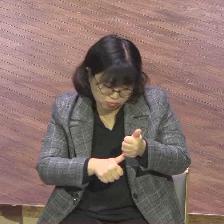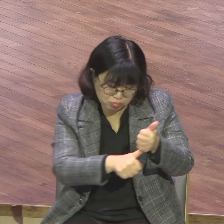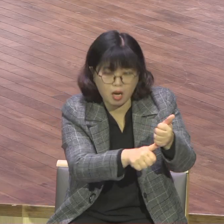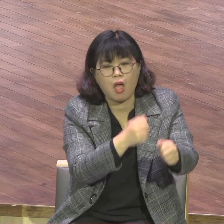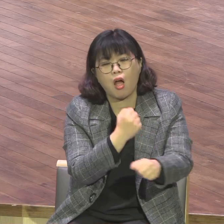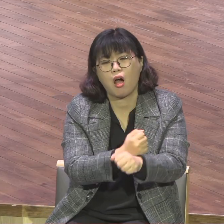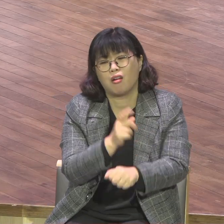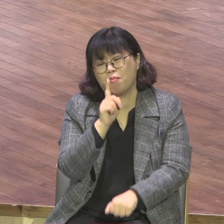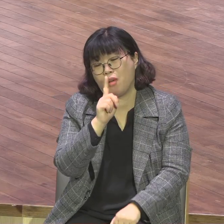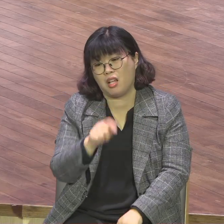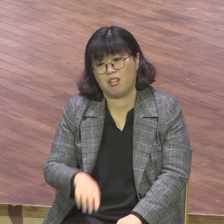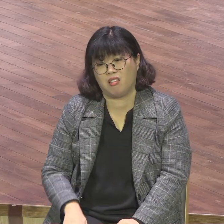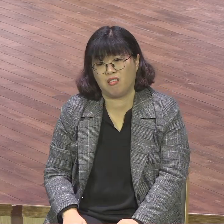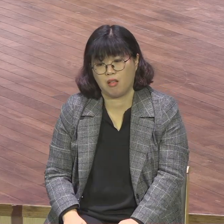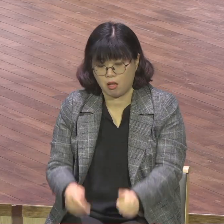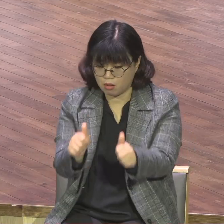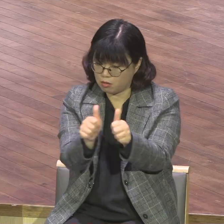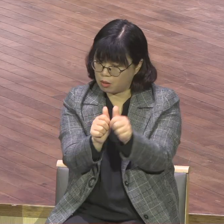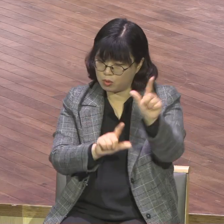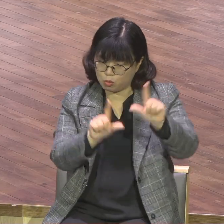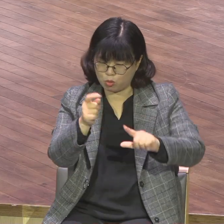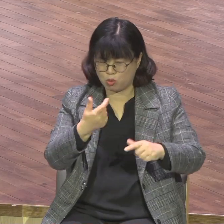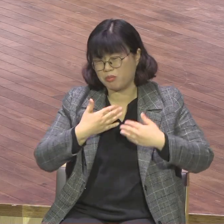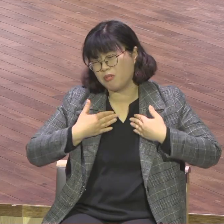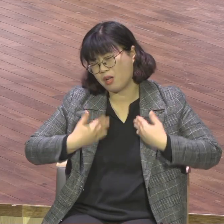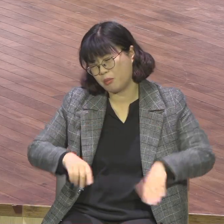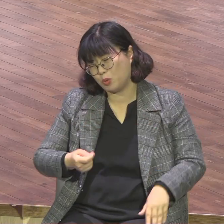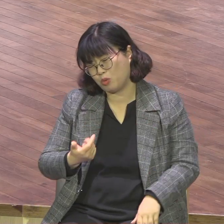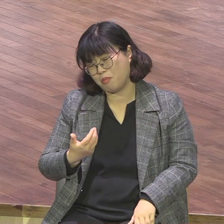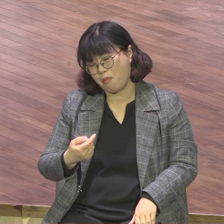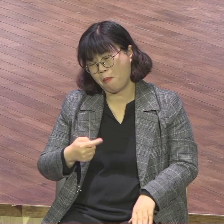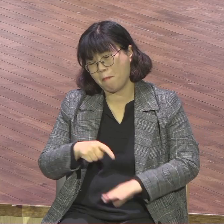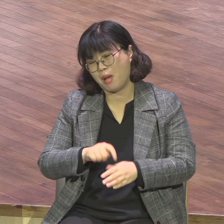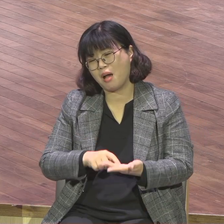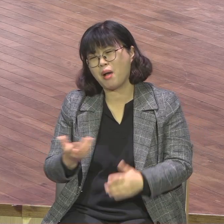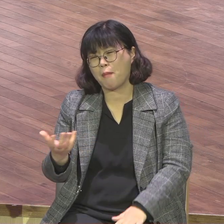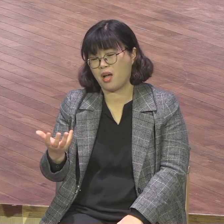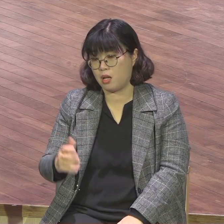참 다 약해졌어요. 옛날에는요 여자들이 밥도 같이 못 먹었어요.